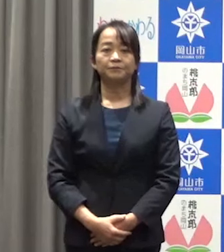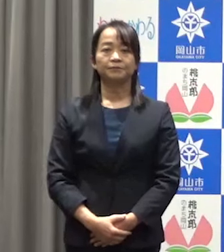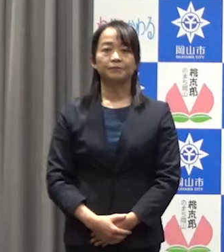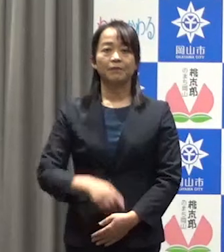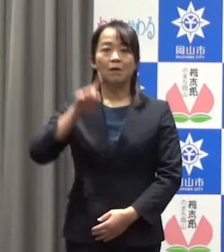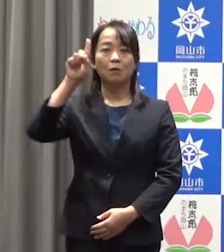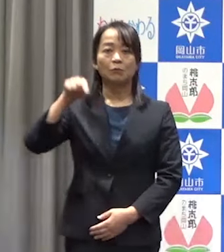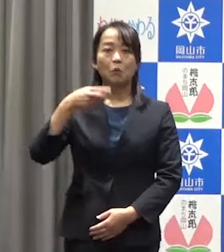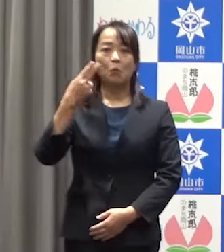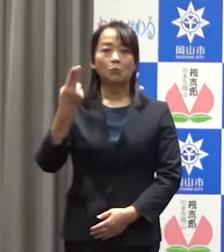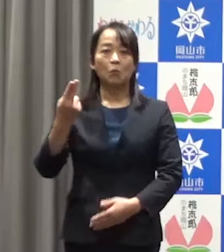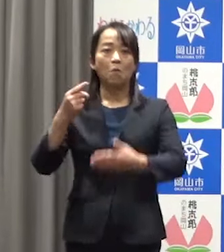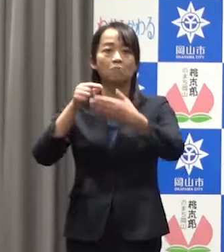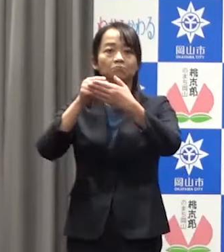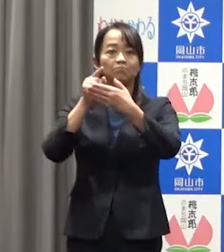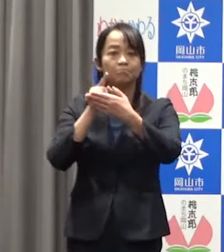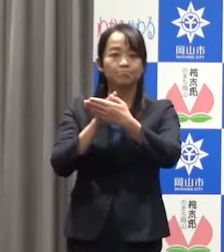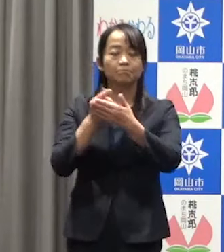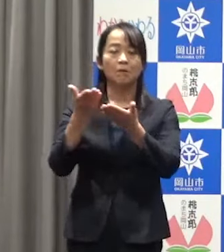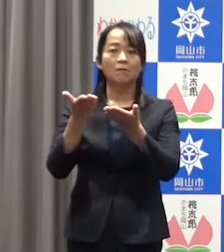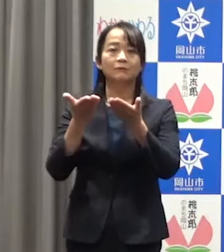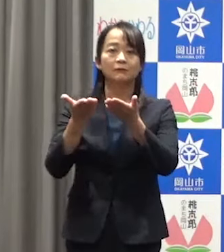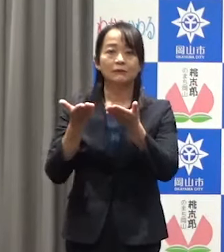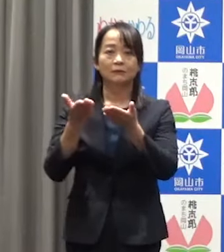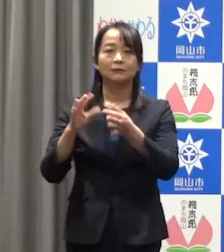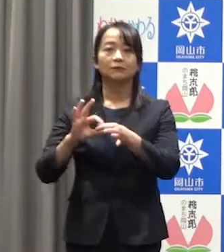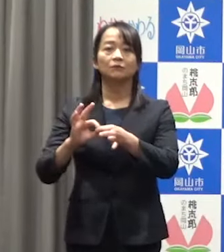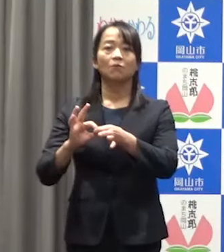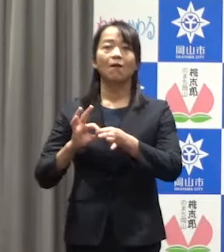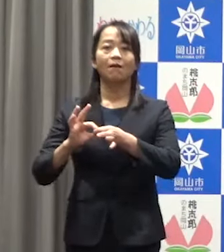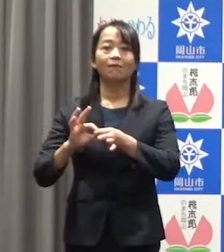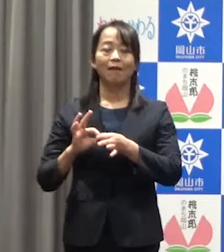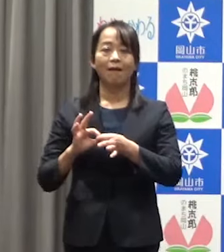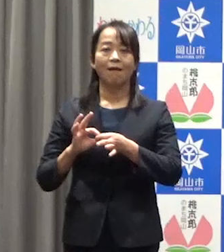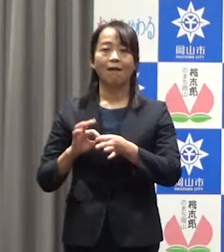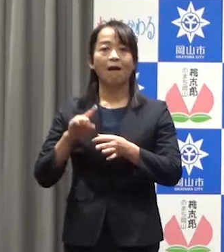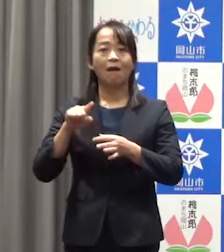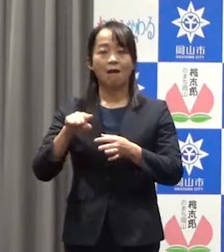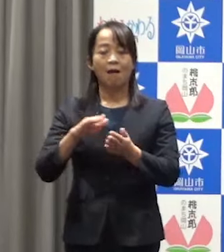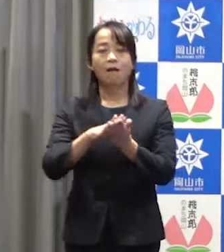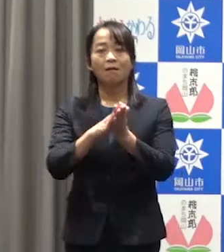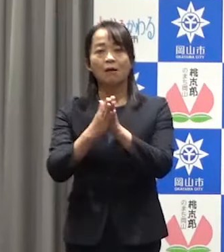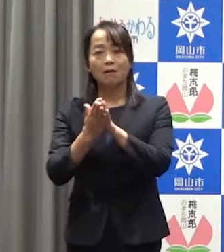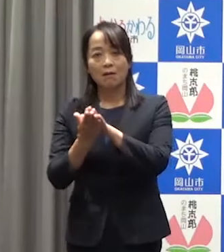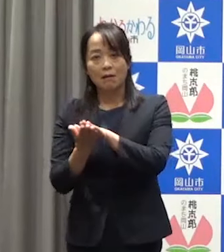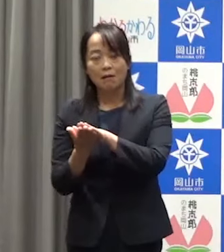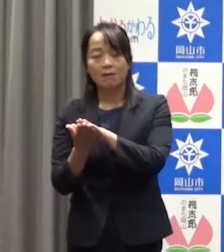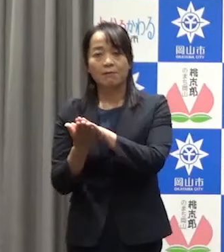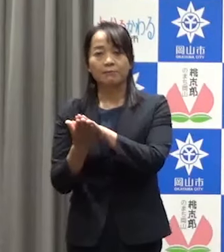能登の地震の関係でありますが、能登半島地震でお亡くなりになった